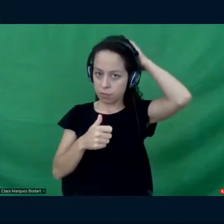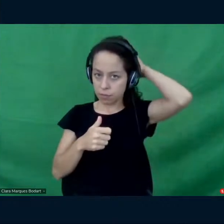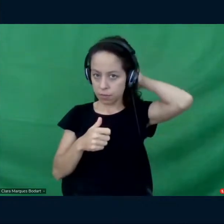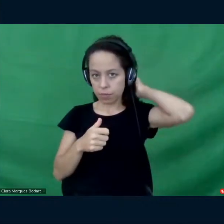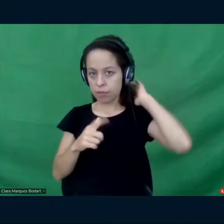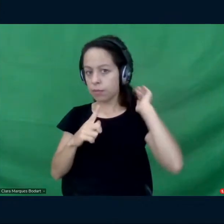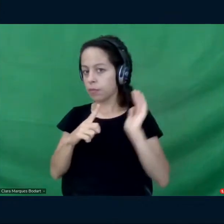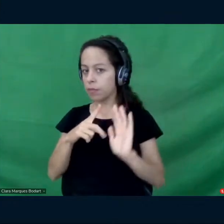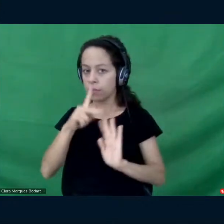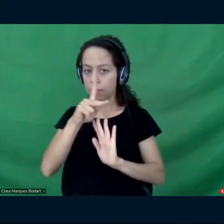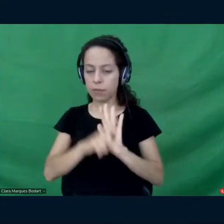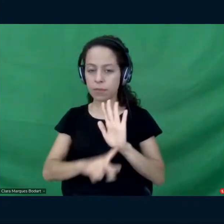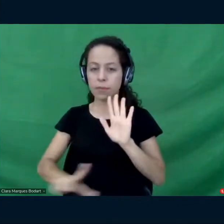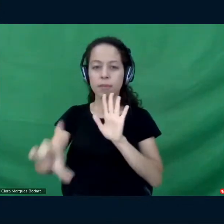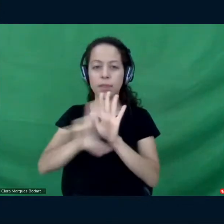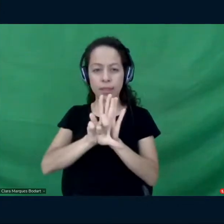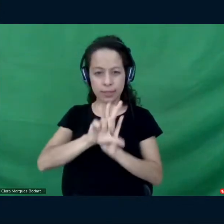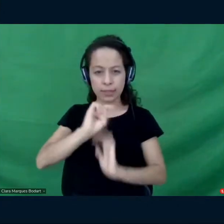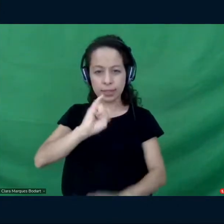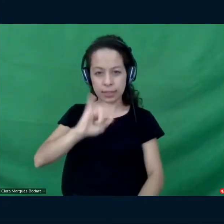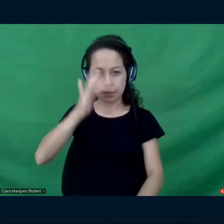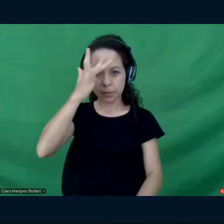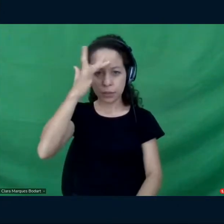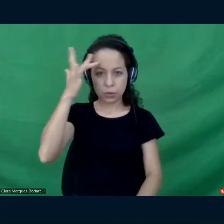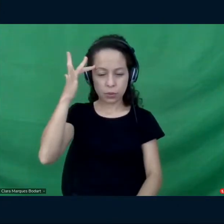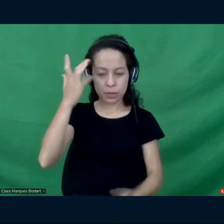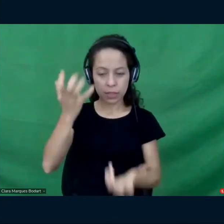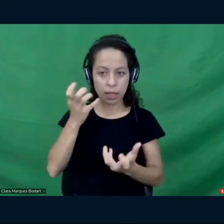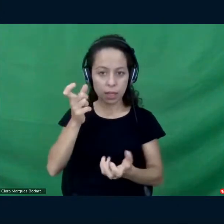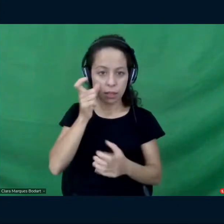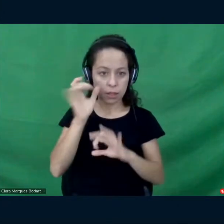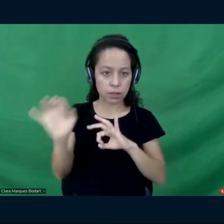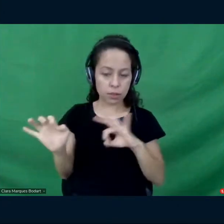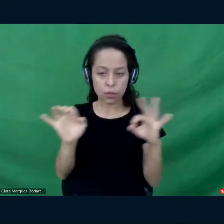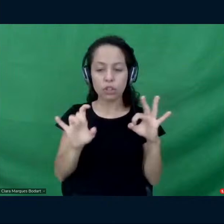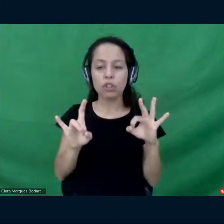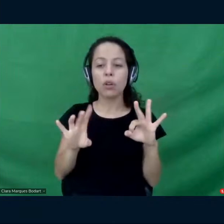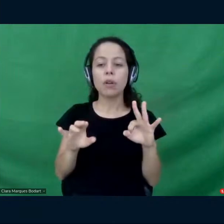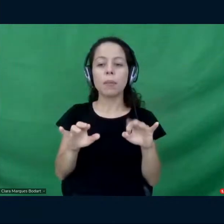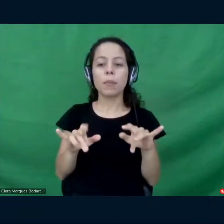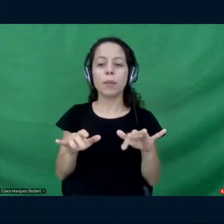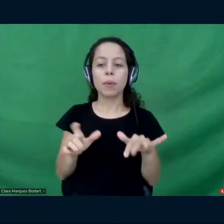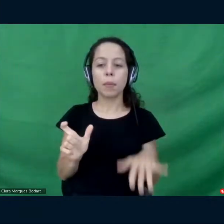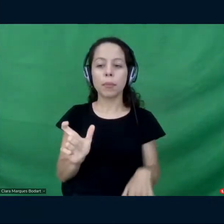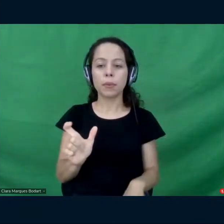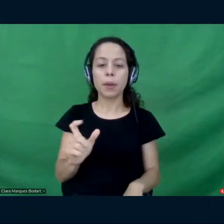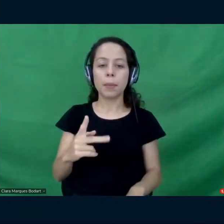Quem quiser acompanhar qual PL eu estou falando, basta digitar PL